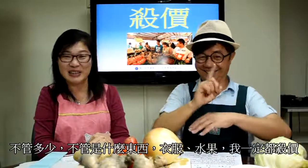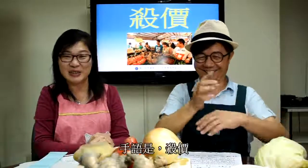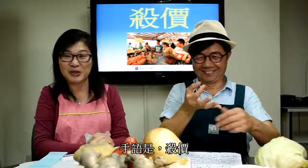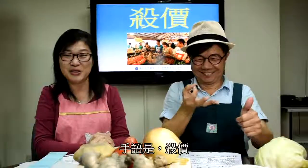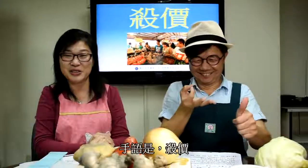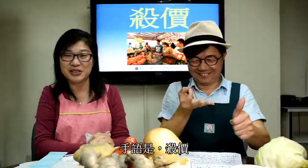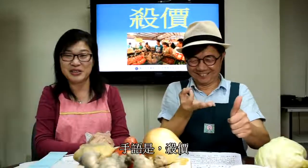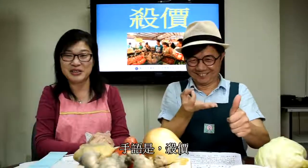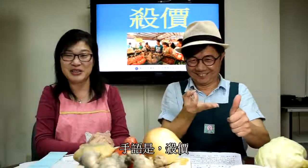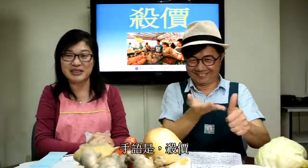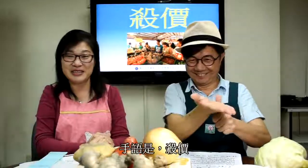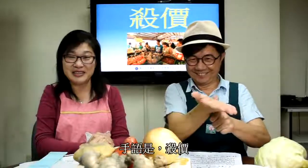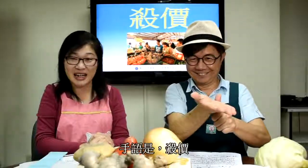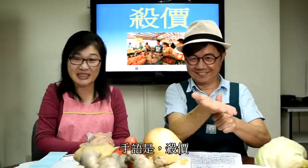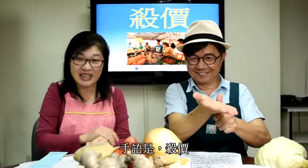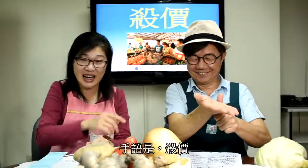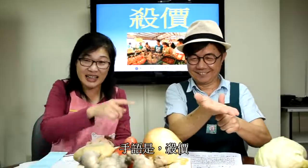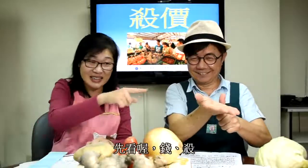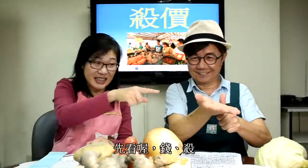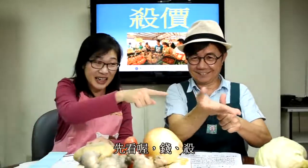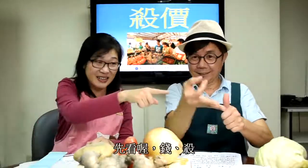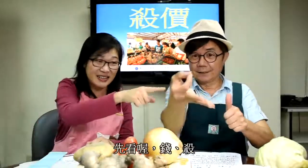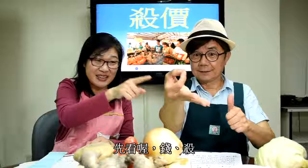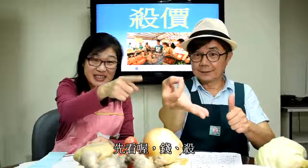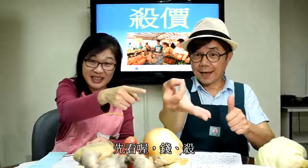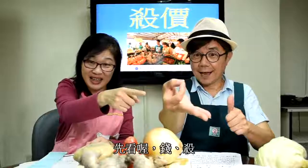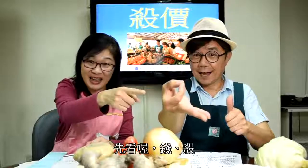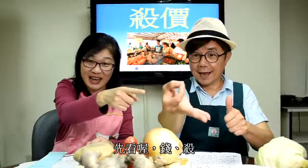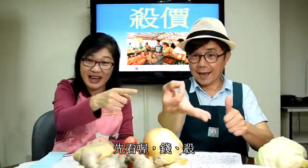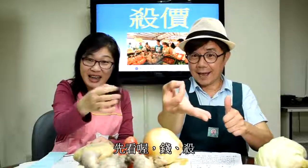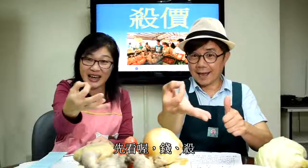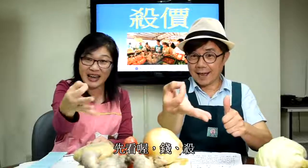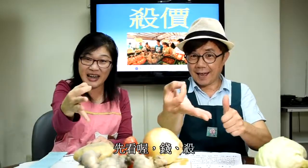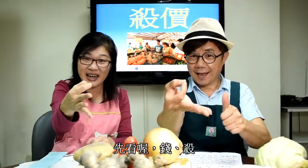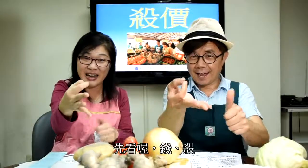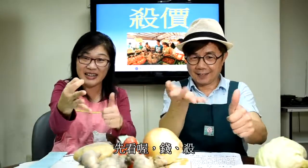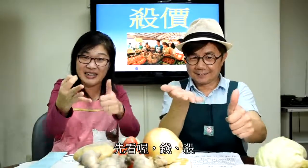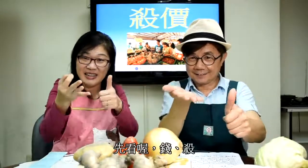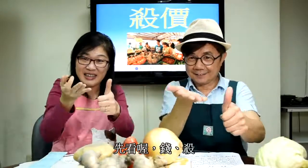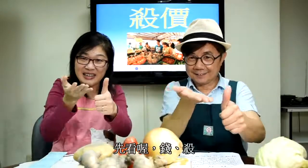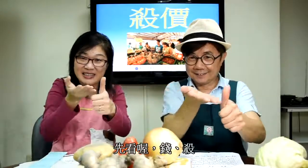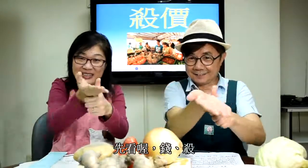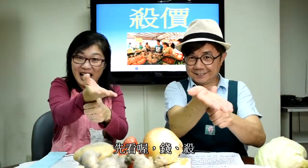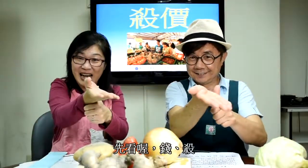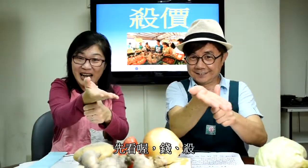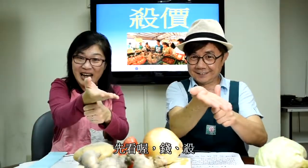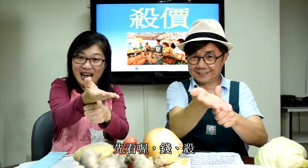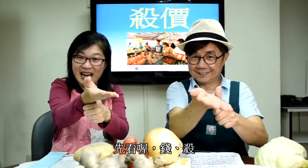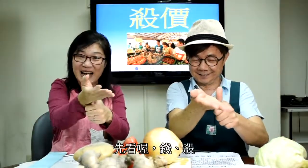手语是杀价，先看哦，钱杀，